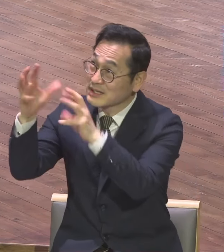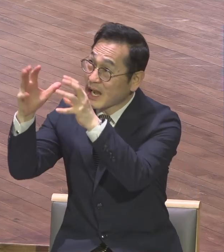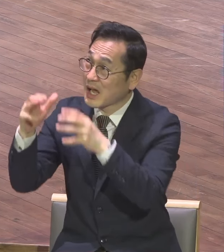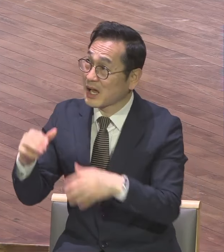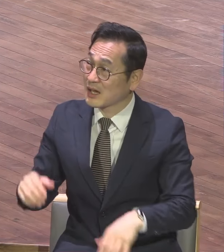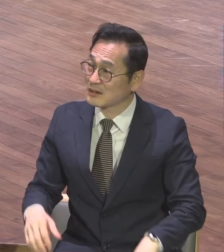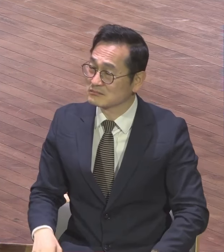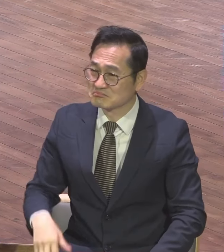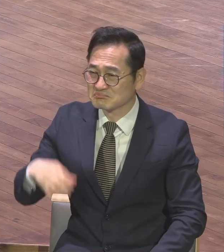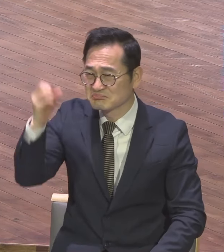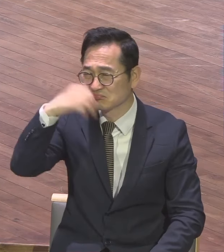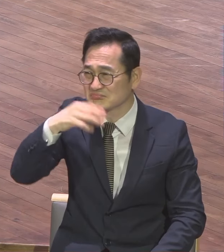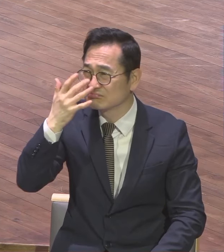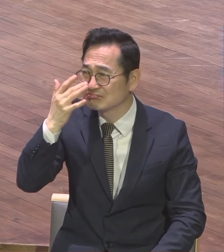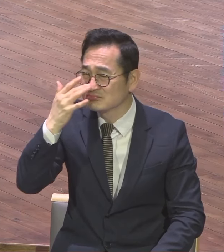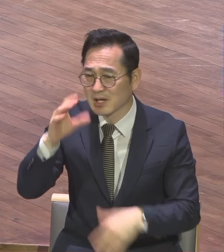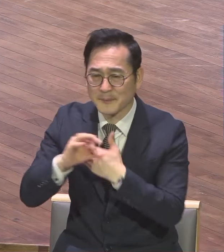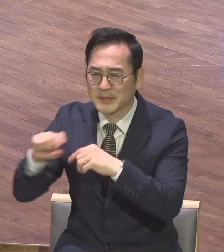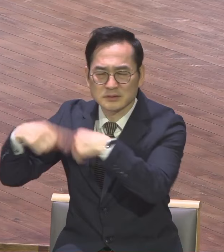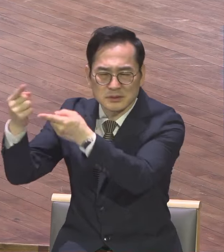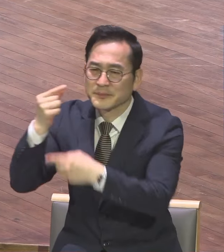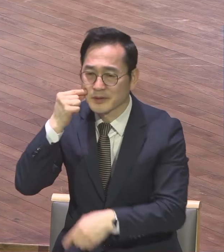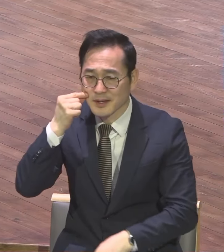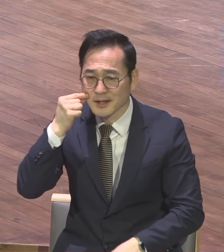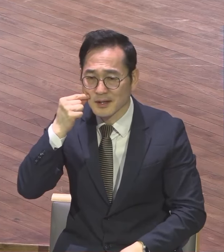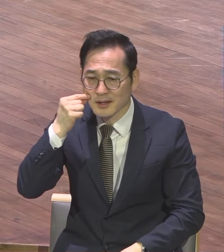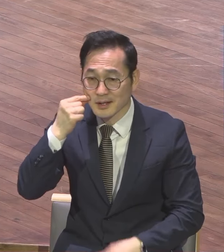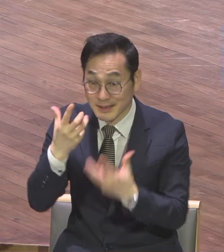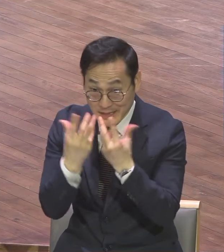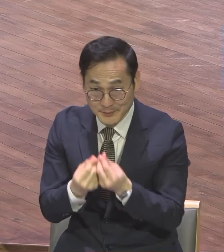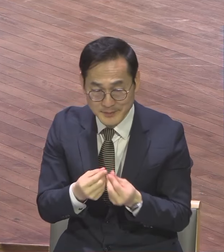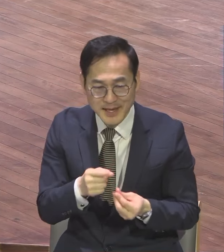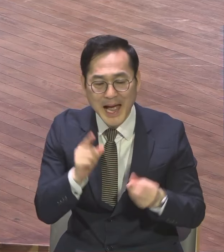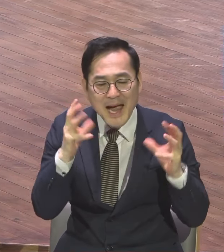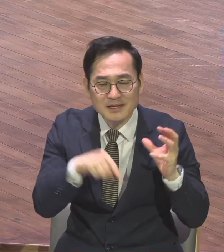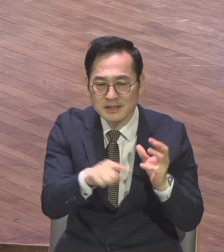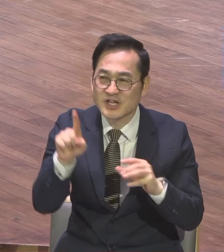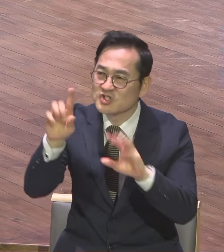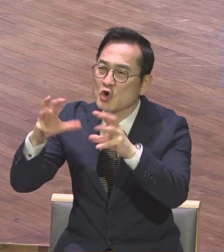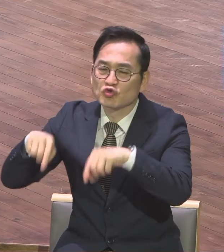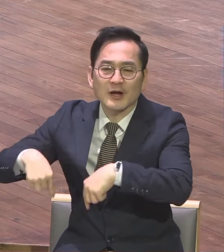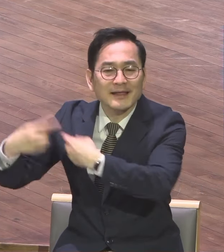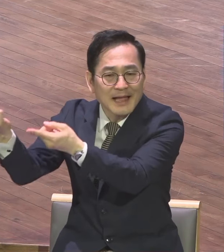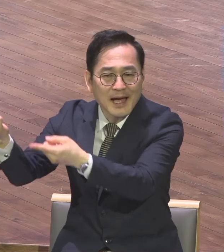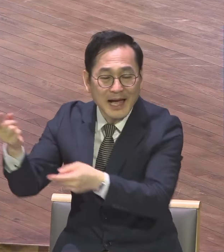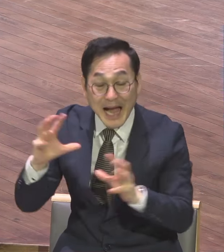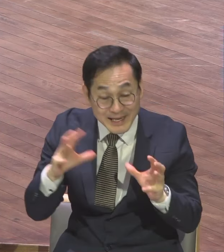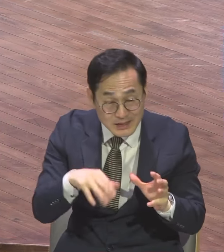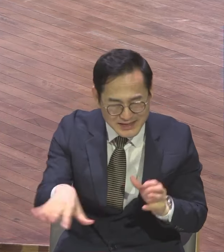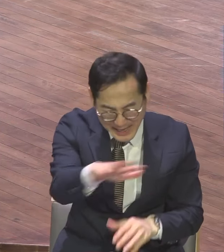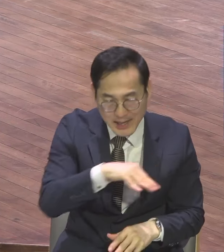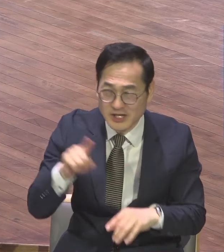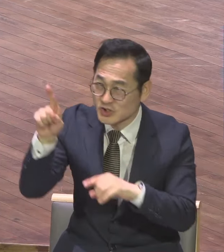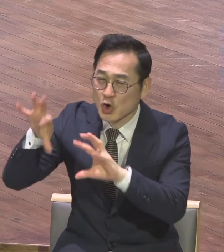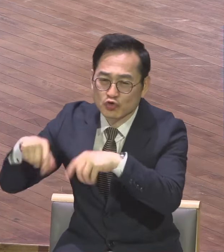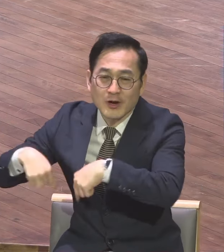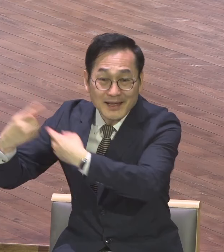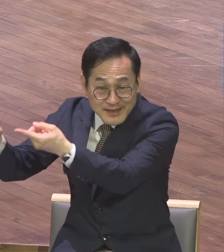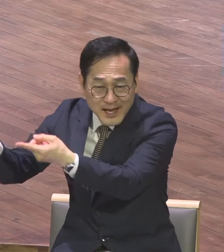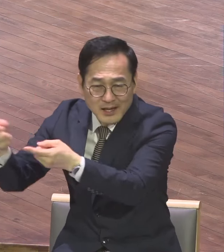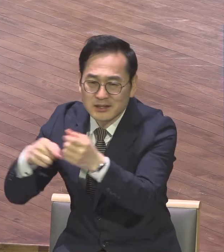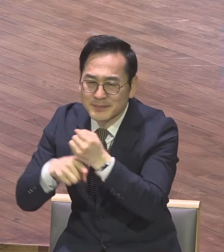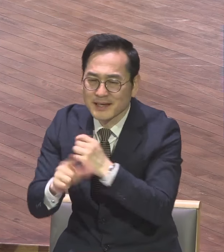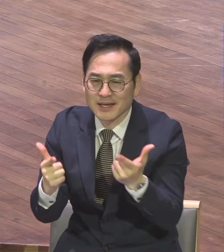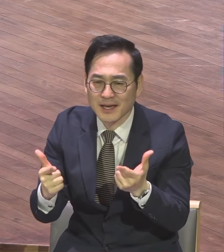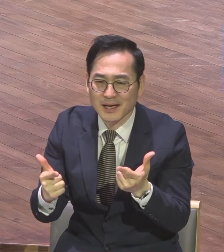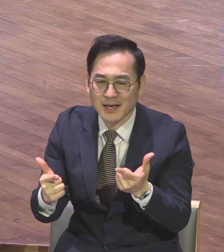말씀하고 있어요. 이 말은 어린 아이는요 다 천국 간다 그 말이 아니에요. 여기서 받들다라는 헬라